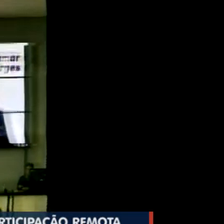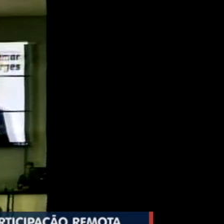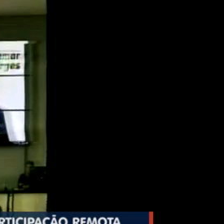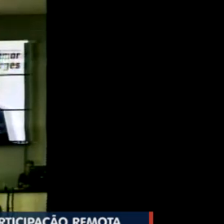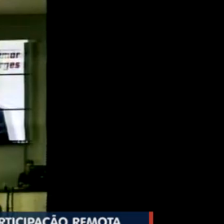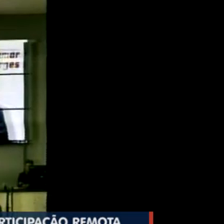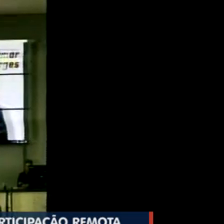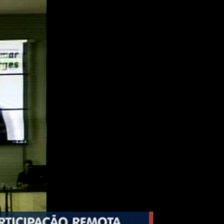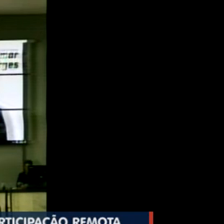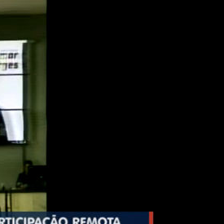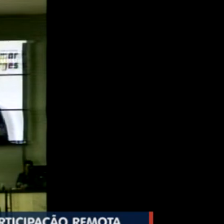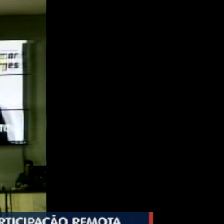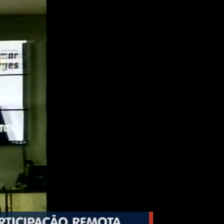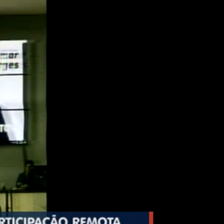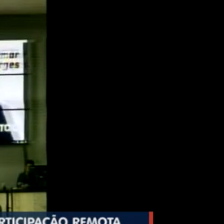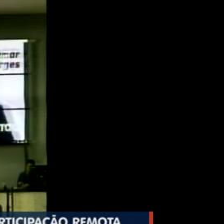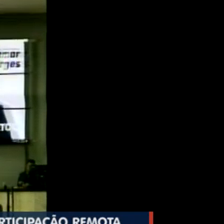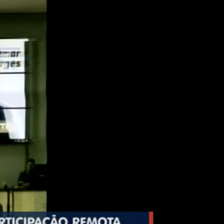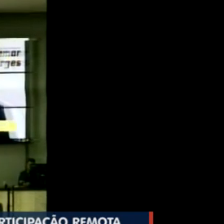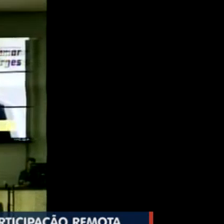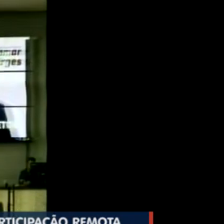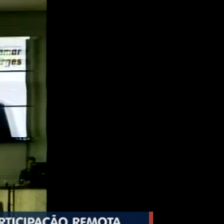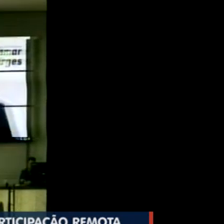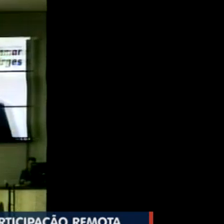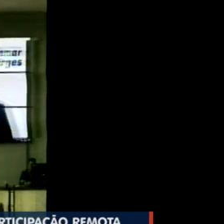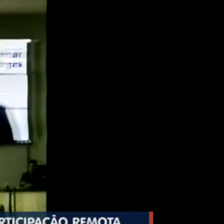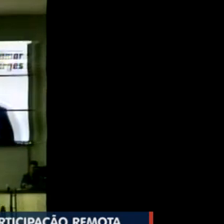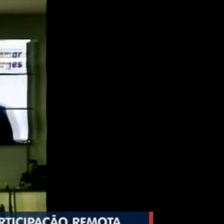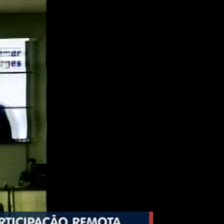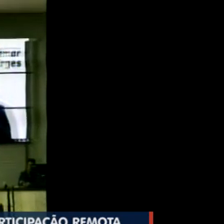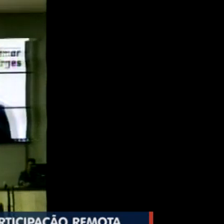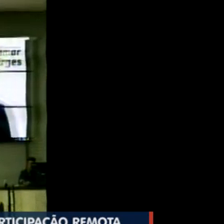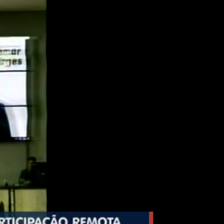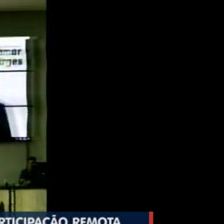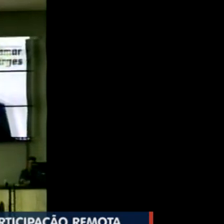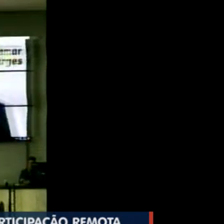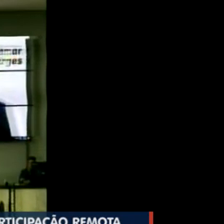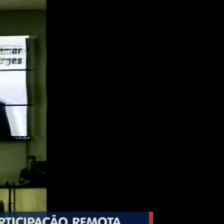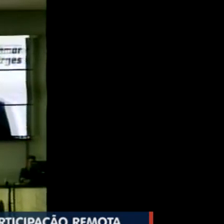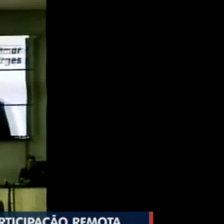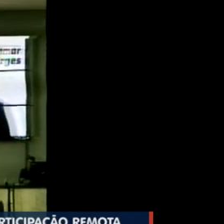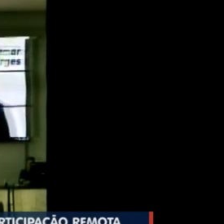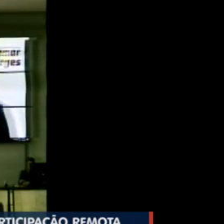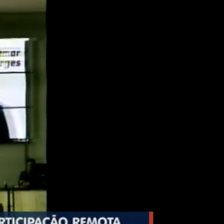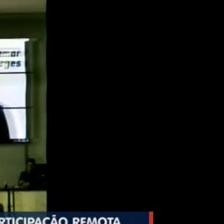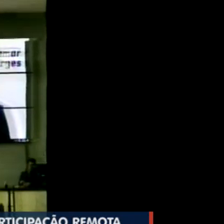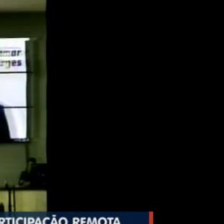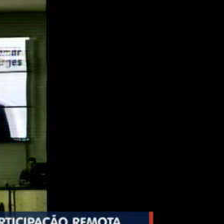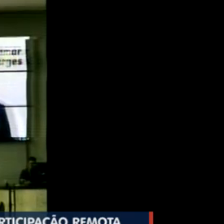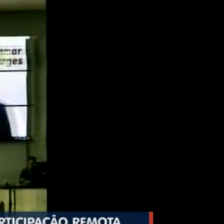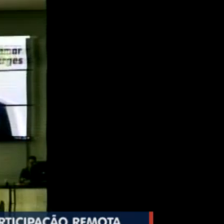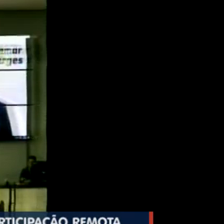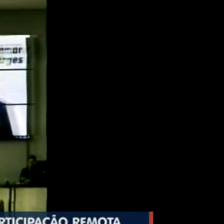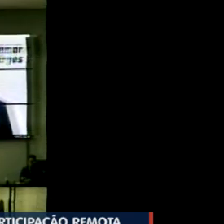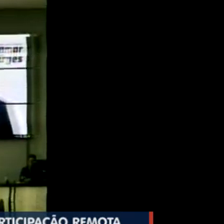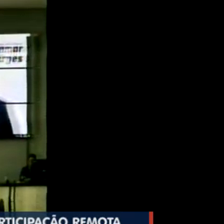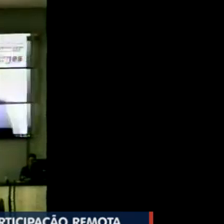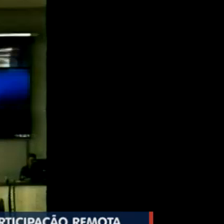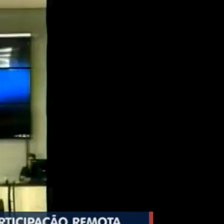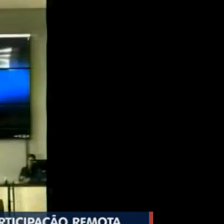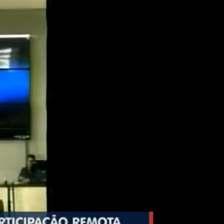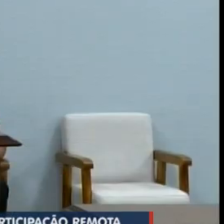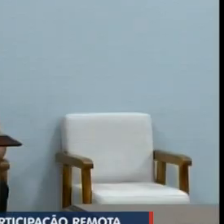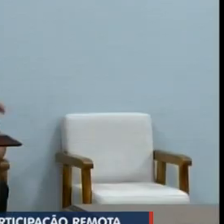trabalharmos juntos pelas mulheres de Rio feito Parabéns a todos um excelente mandato e bom